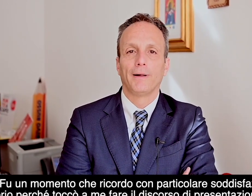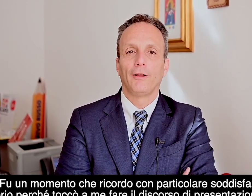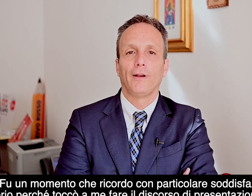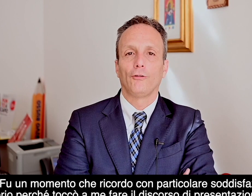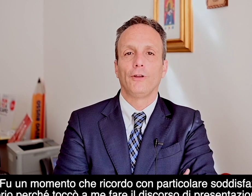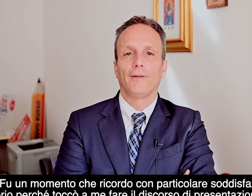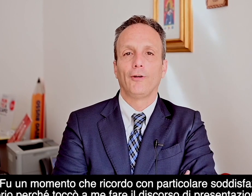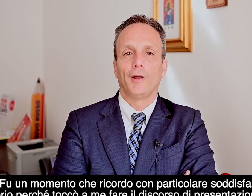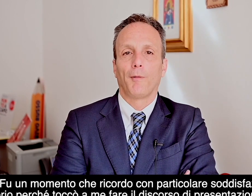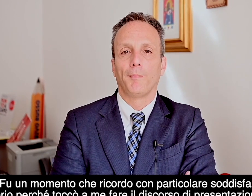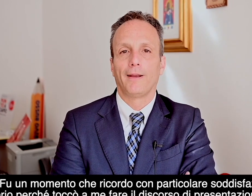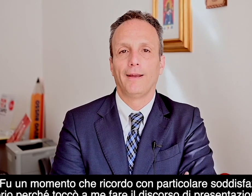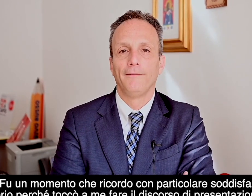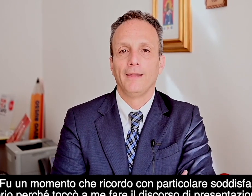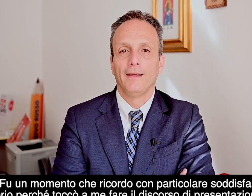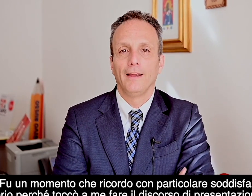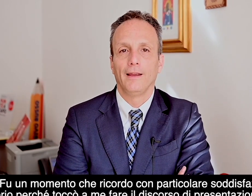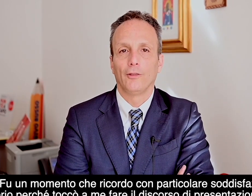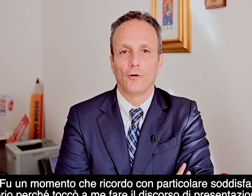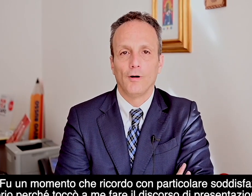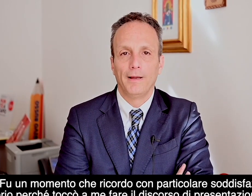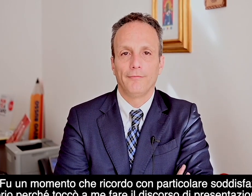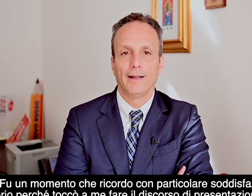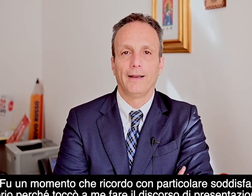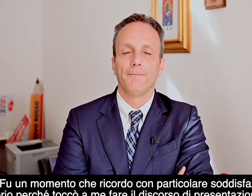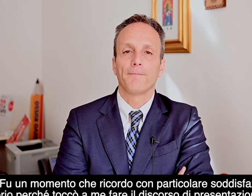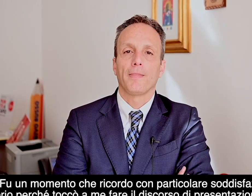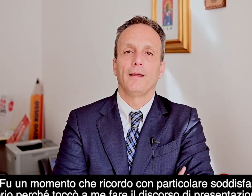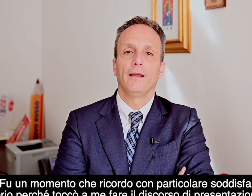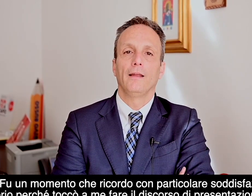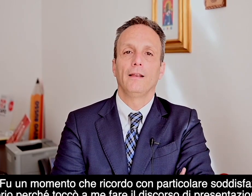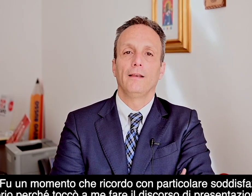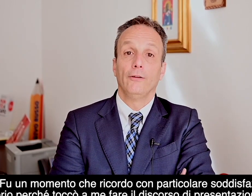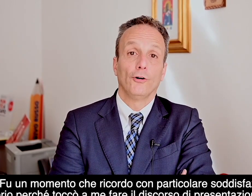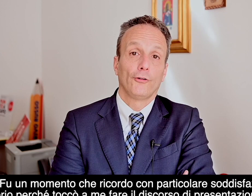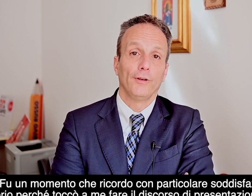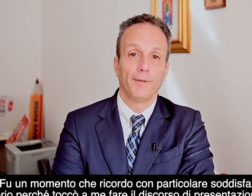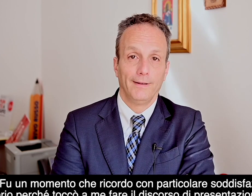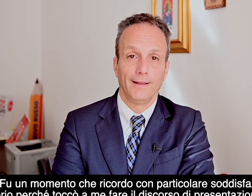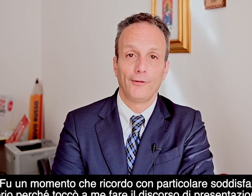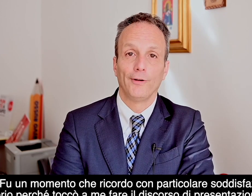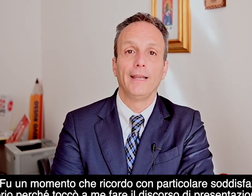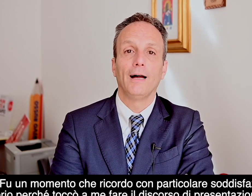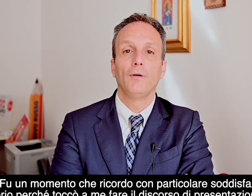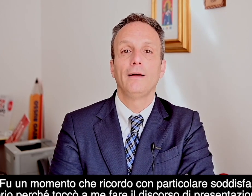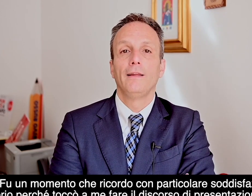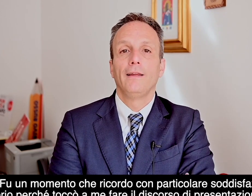soddisfazione proprio perché toccò a me fare il discorso di presentazione in aula e